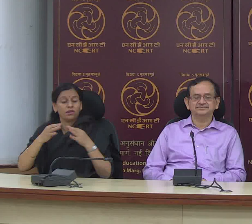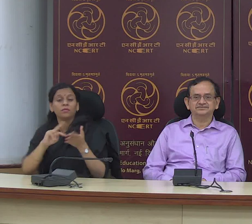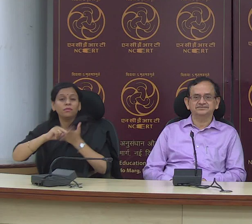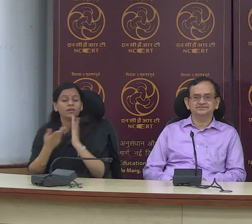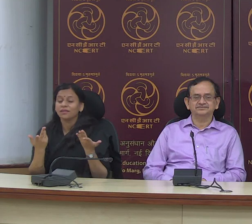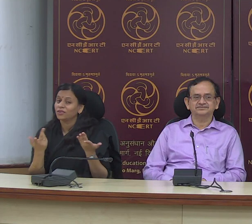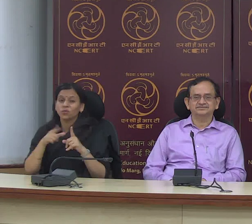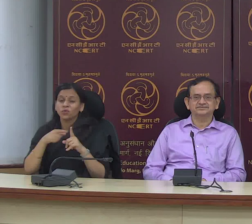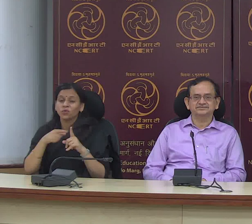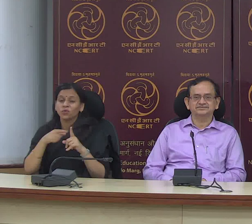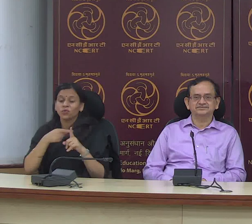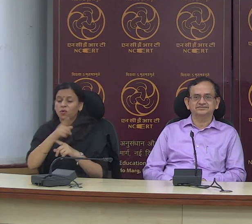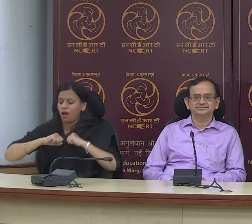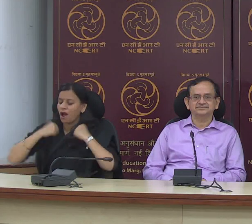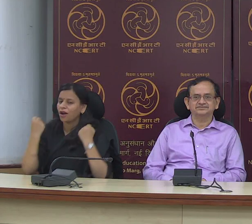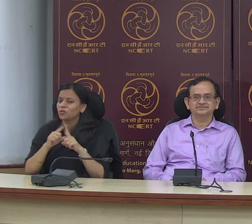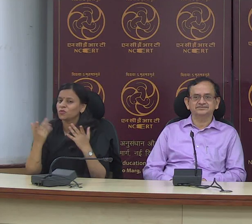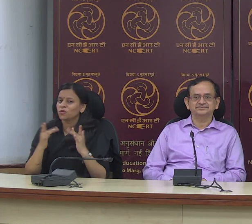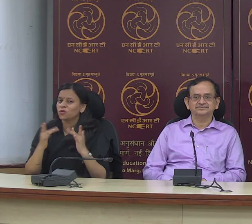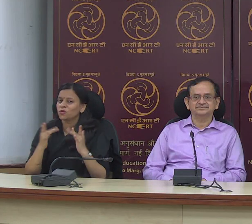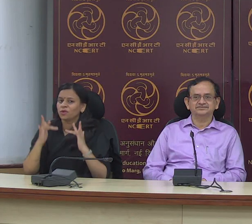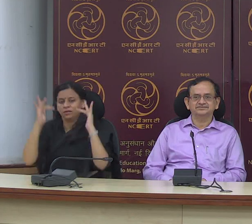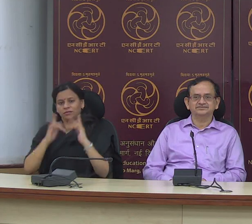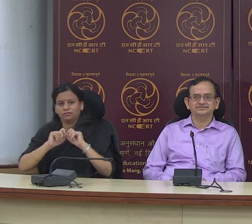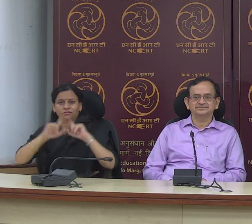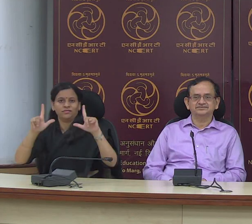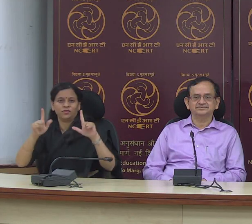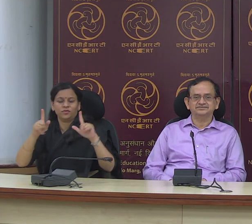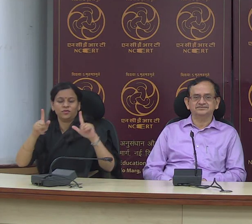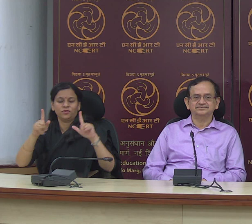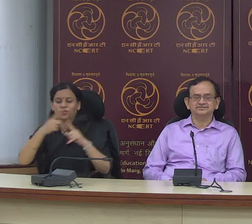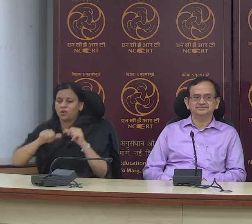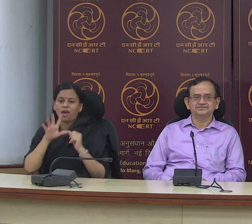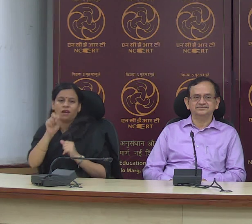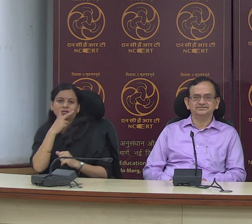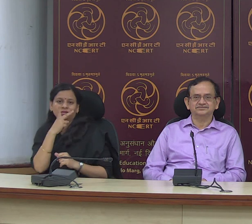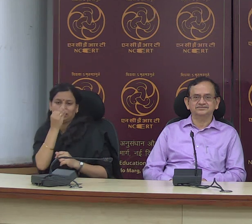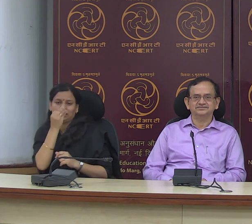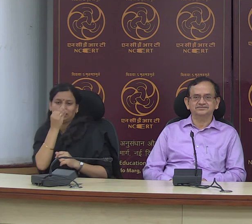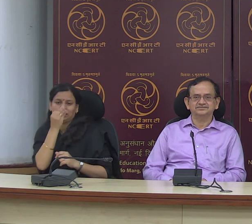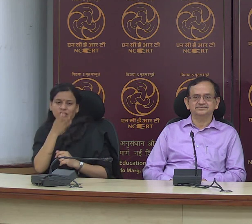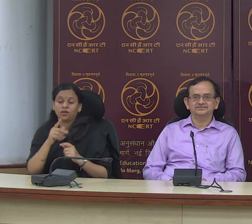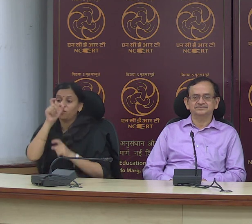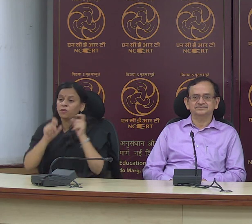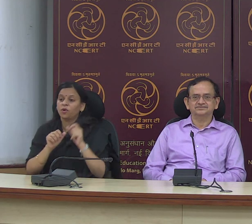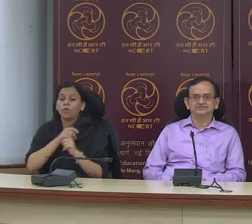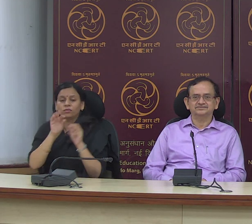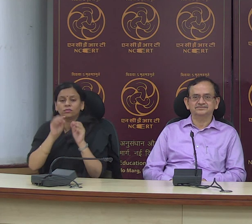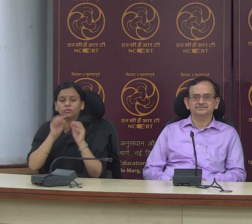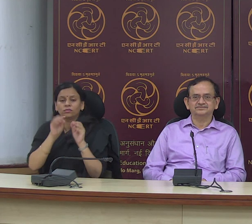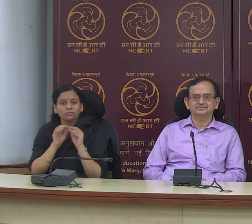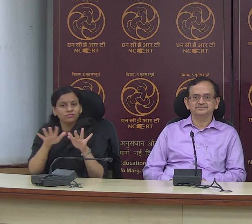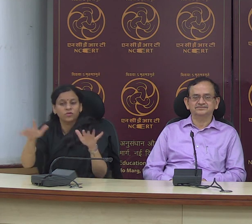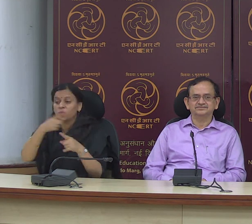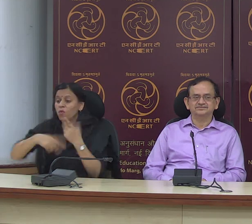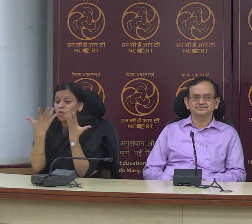आपको सिर्फ और सिर्फ एफर्ट्स करने हैं जस्ट टू गेट एक्सेस, जो आप प्रयास अपने आसानी से कर सकते हैं और उन लोगों तक अपने प्रयास पहुँचा सकते हैं जिनको इनकी